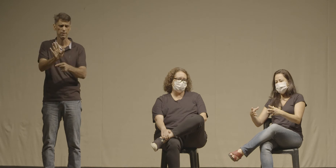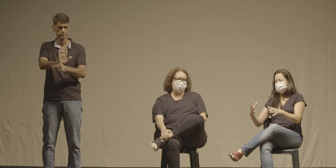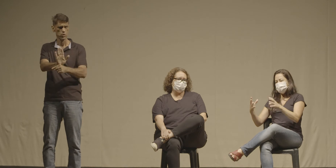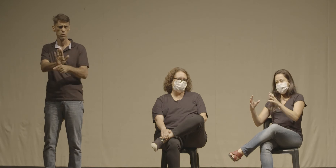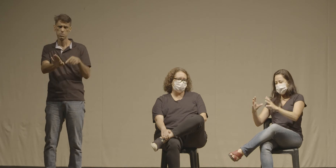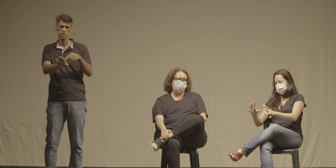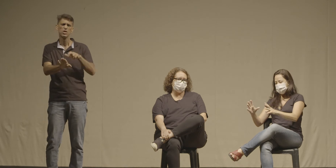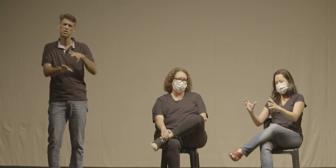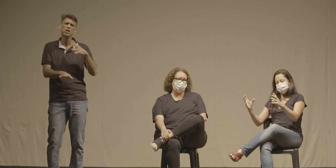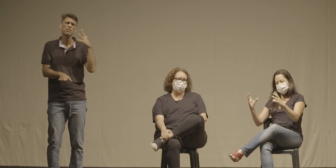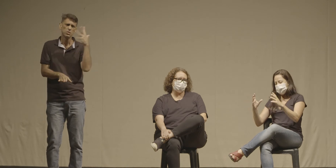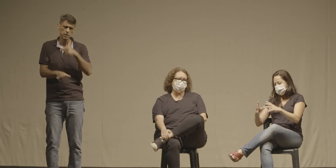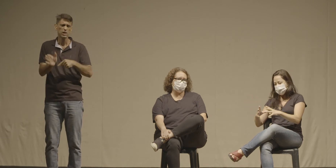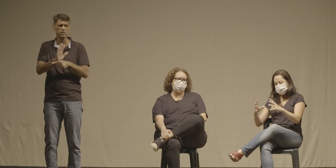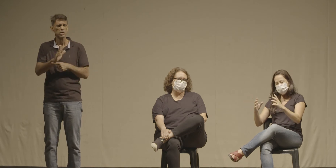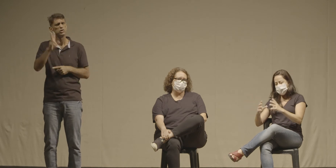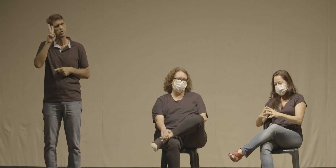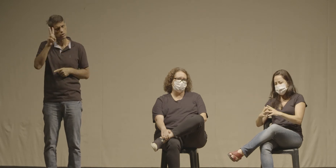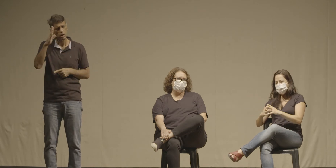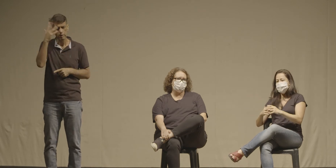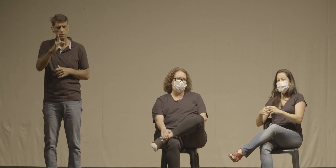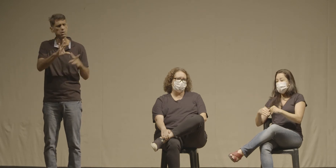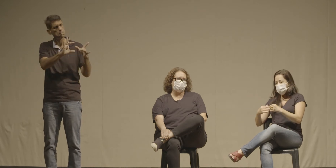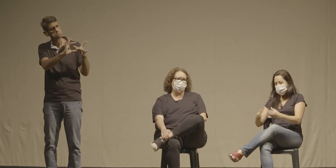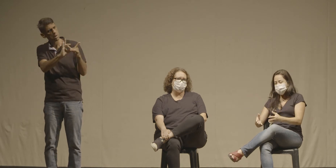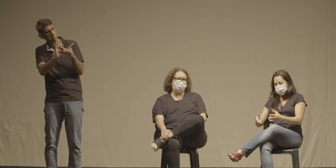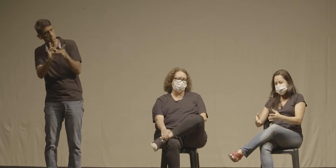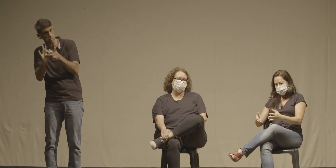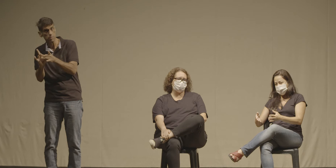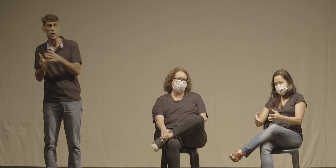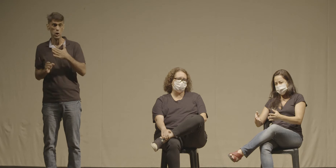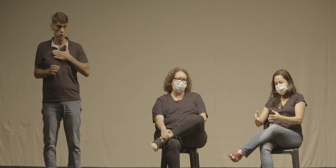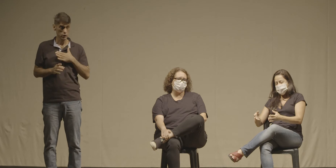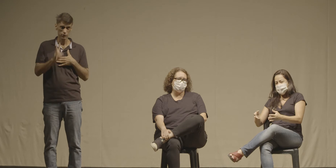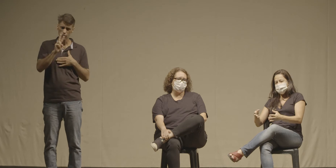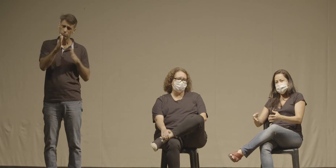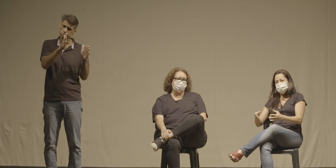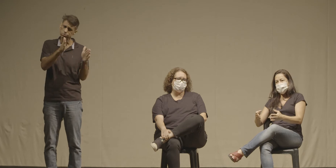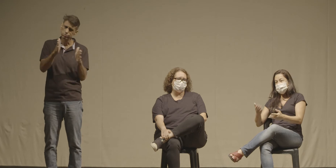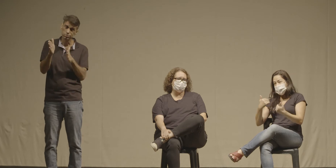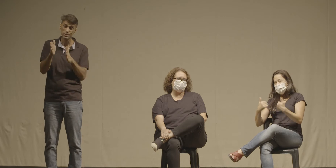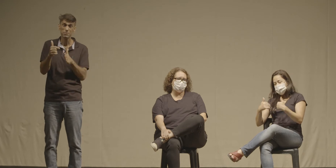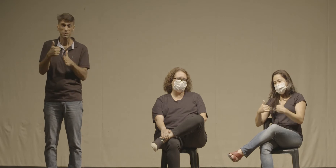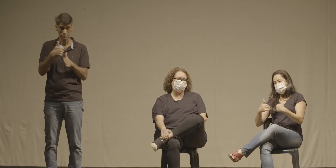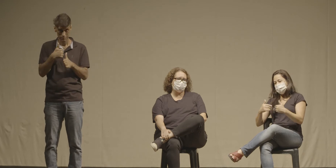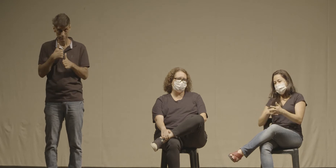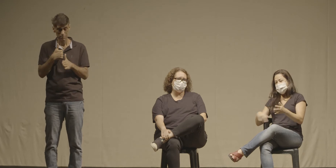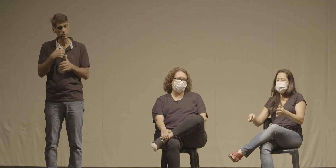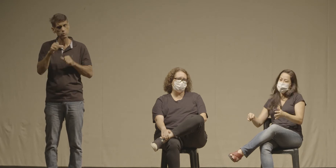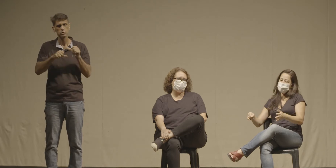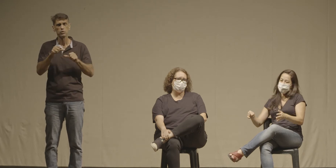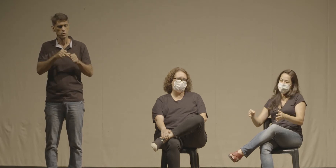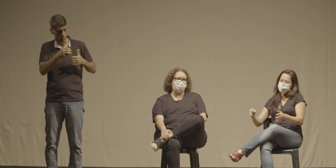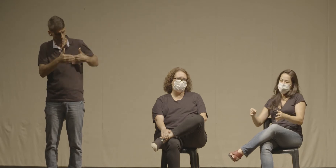filme. O filme é lindo, a história é linda, é coesa, eu gosto do resultado. Mas o que me modificou foi